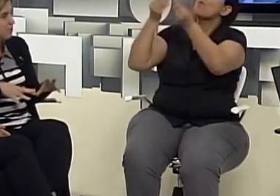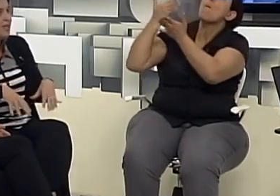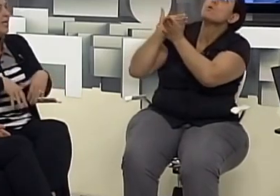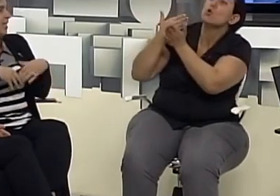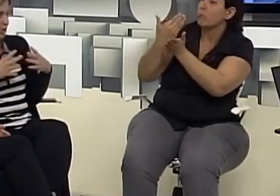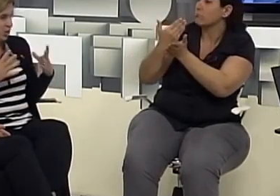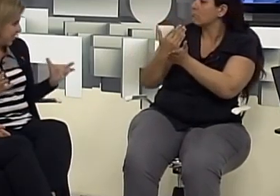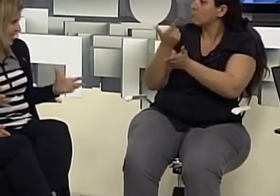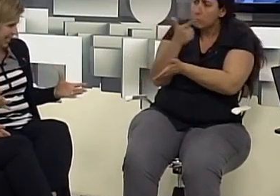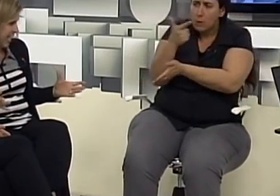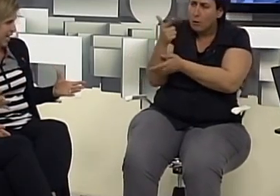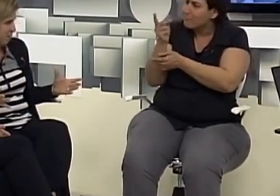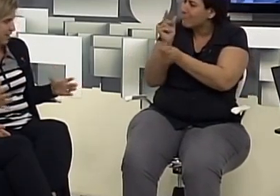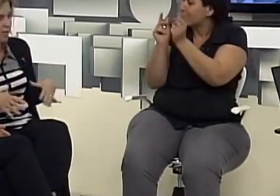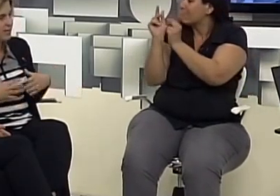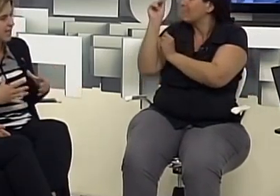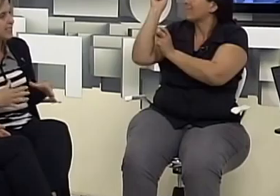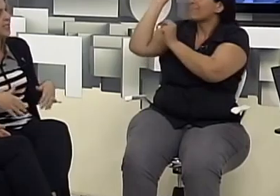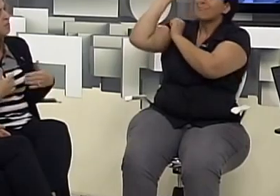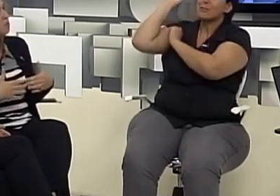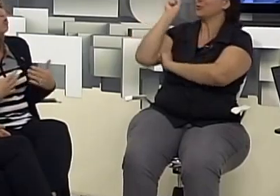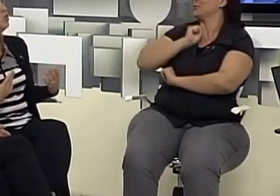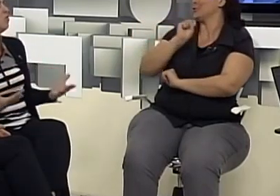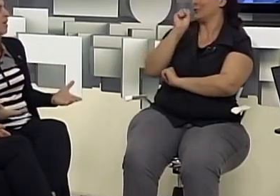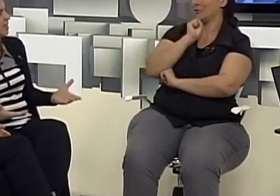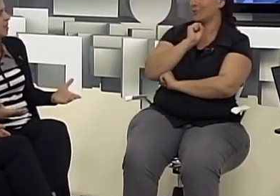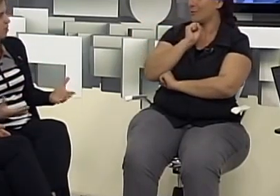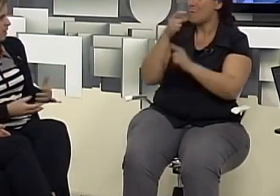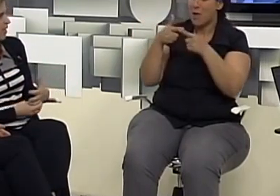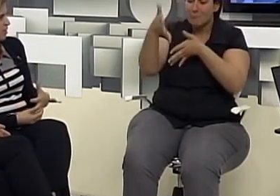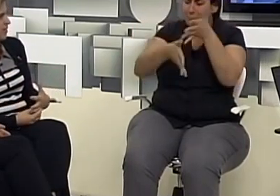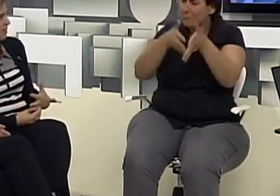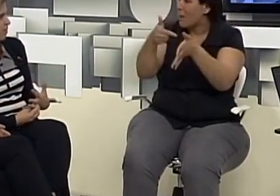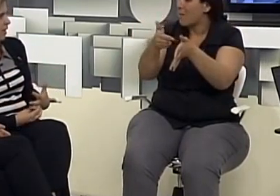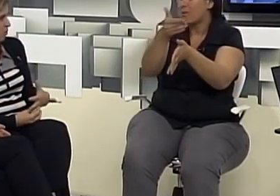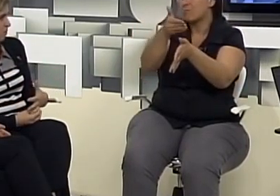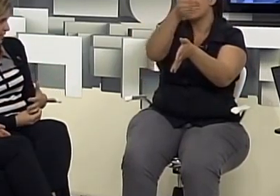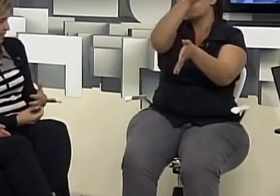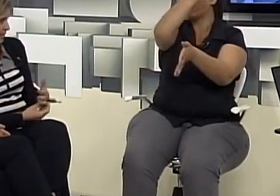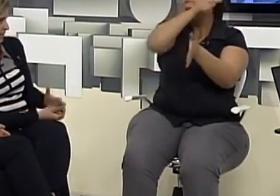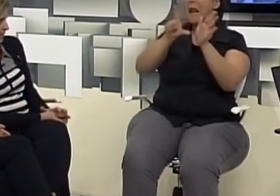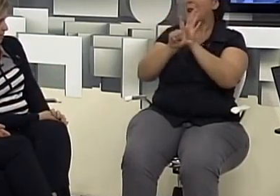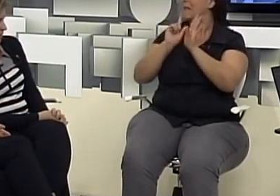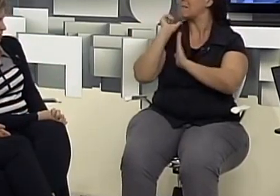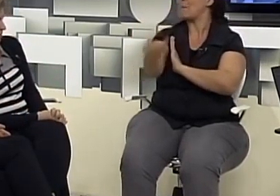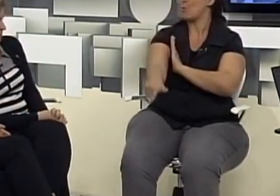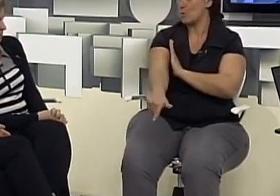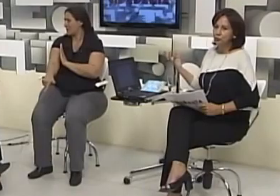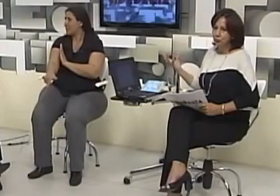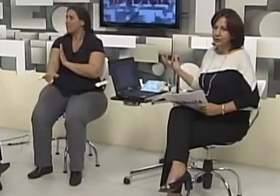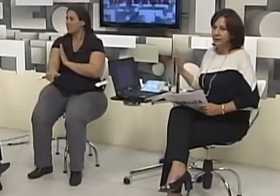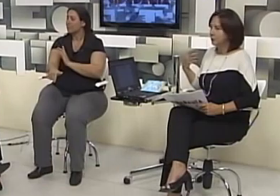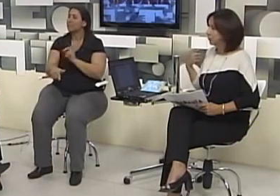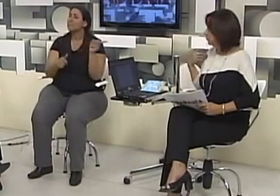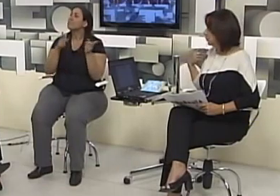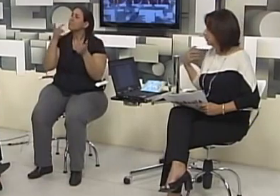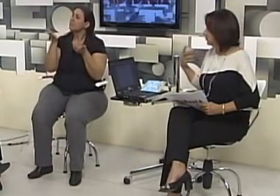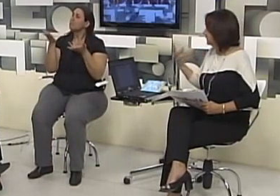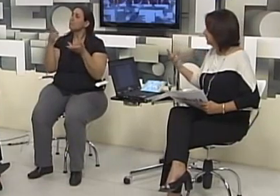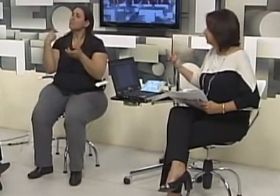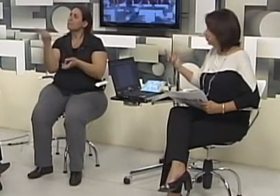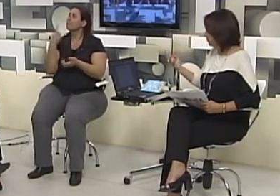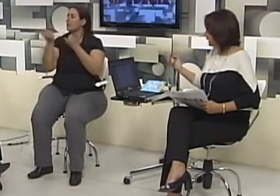de tão antiga que ela é. Porque a língua de sinais ela é muito antes de toda a legislação que a acompanha. Mas não falta mais assim, ó, veículos de comunicação como